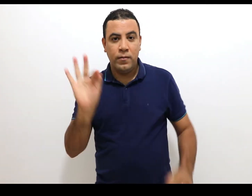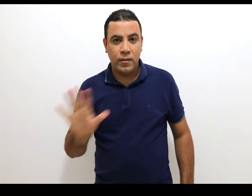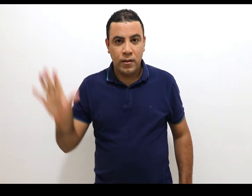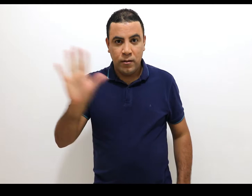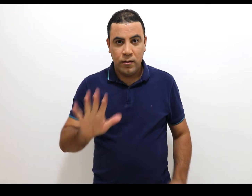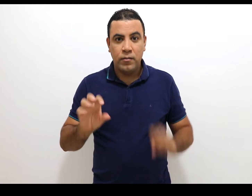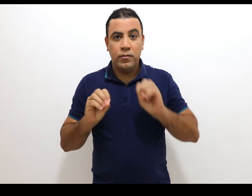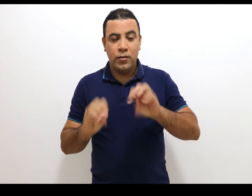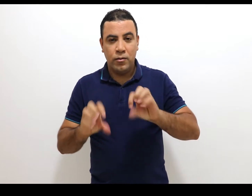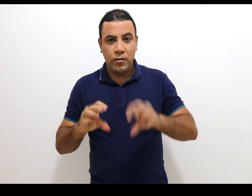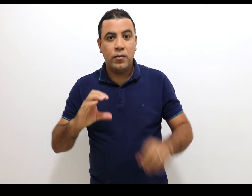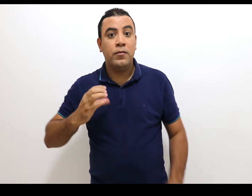Baiano.